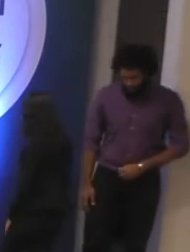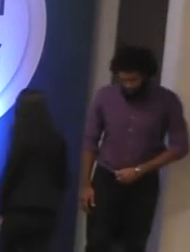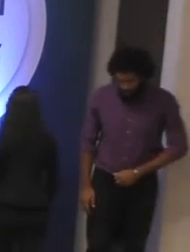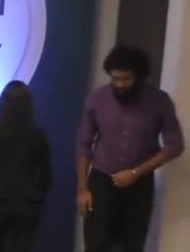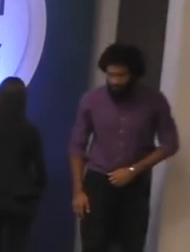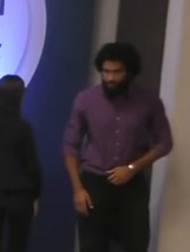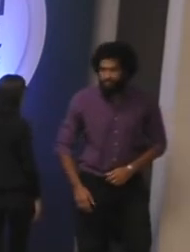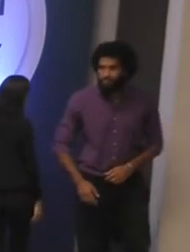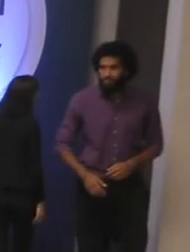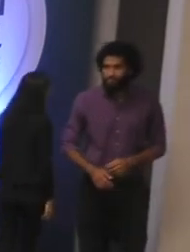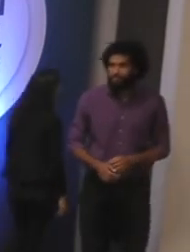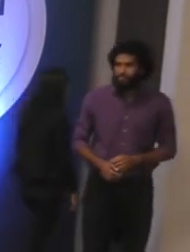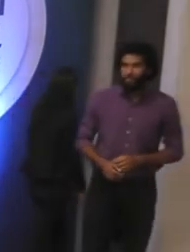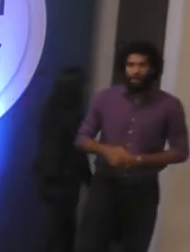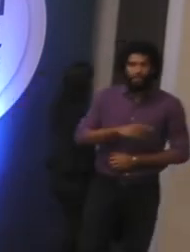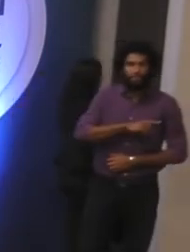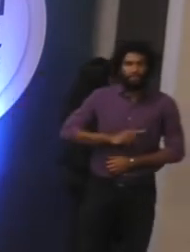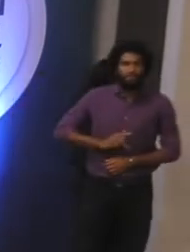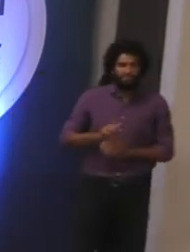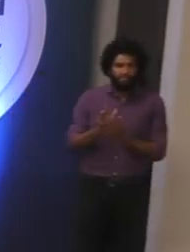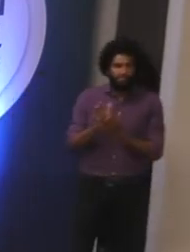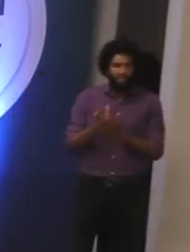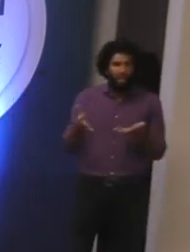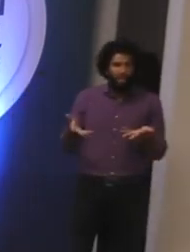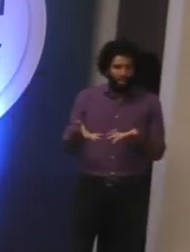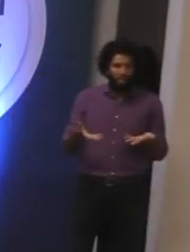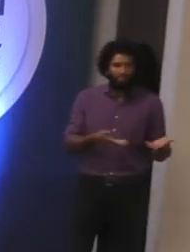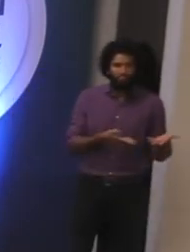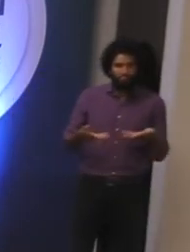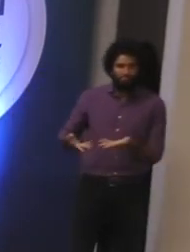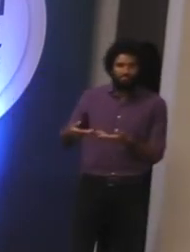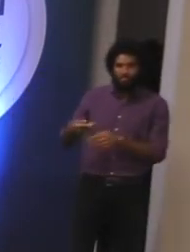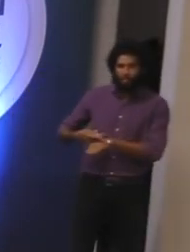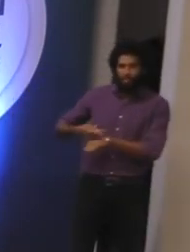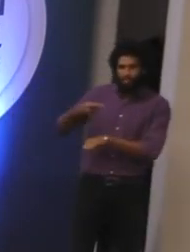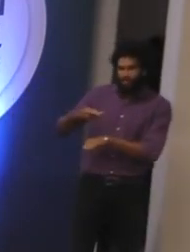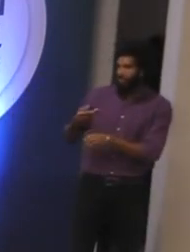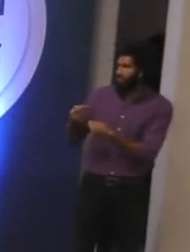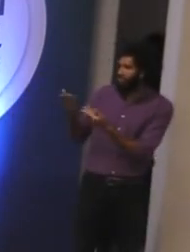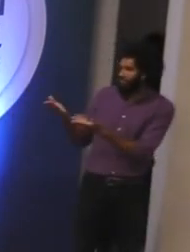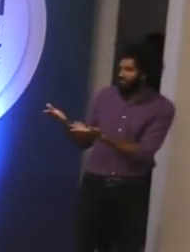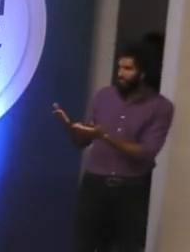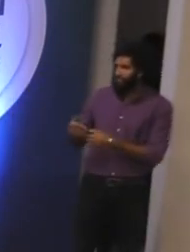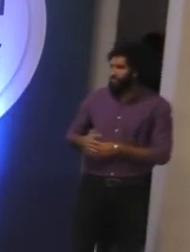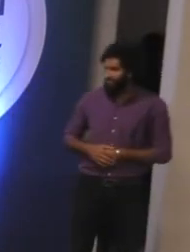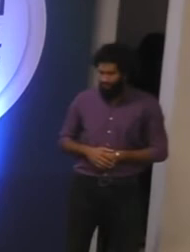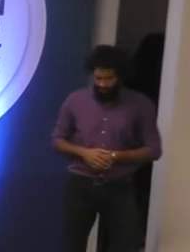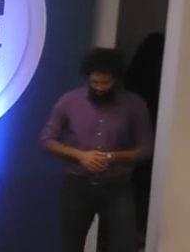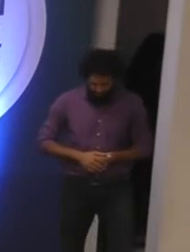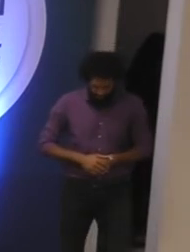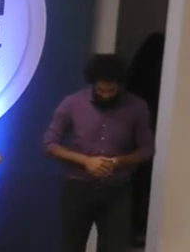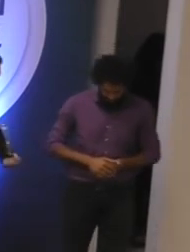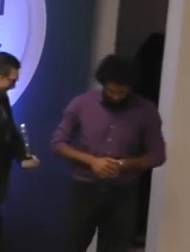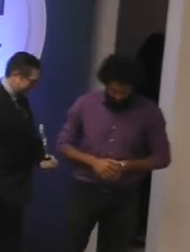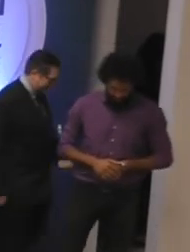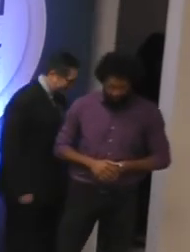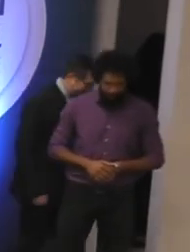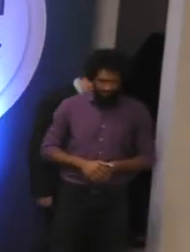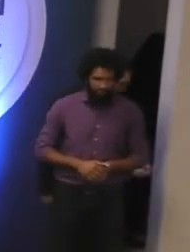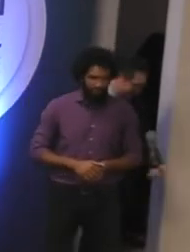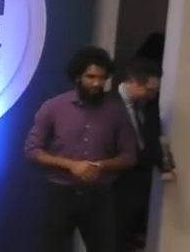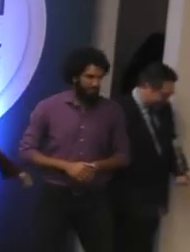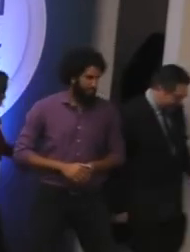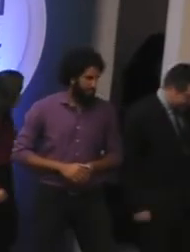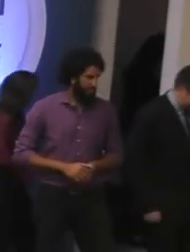Parabéns ao presidente Rogério Zimmermann, que recebe agora também a premiação das mãos da Camila. Já conheceu a rota bem, né? Parabéns, viu, Rogério, pela